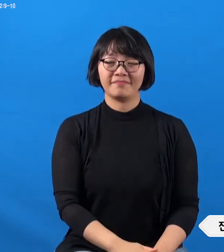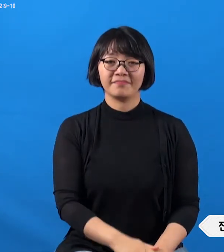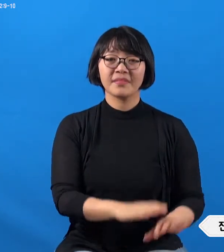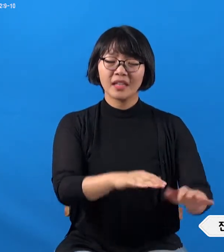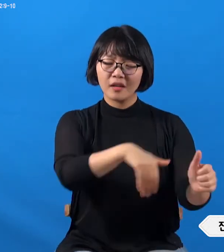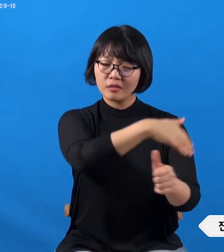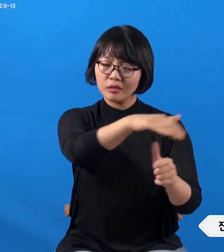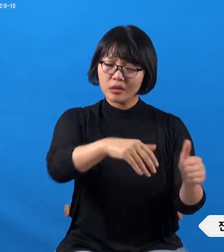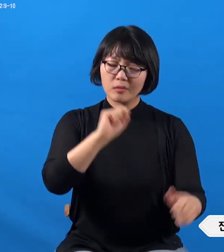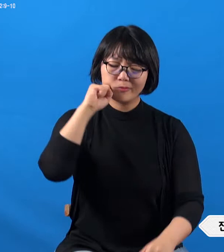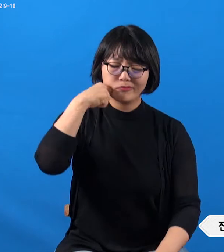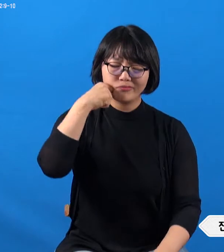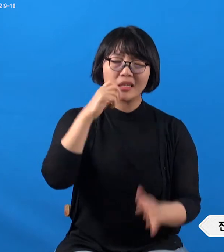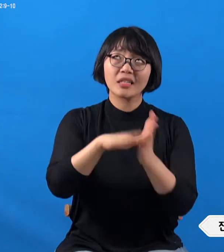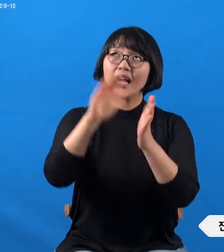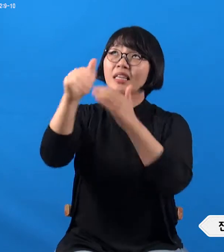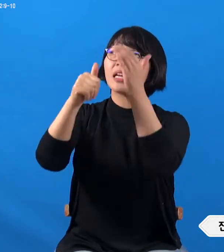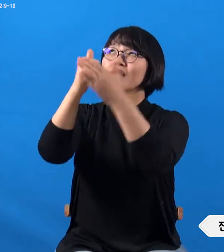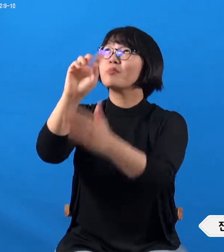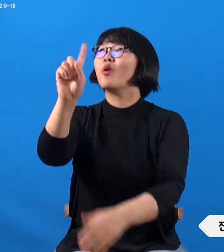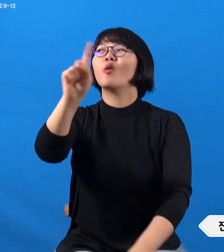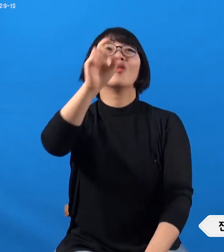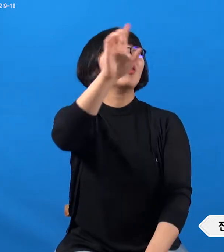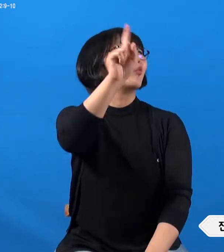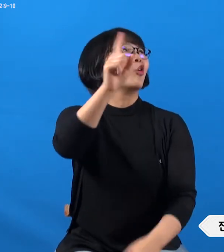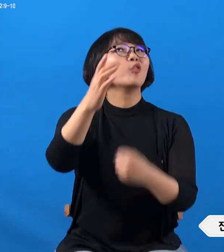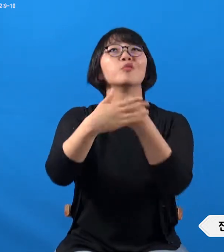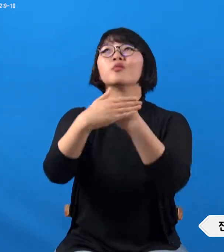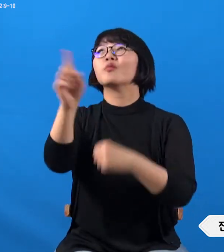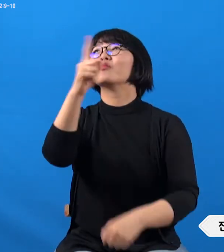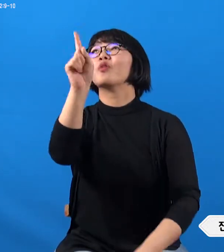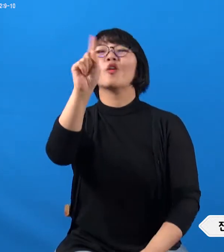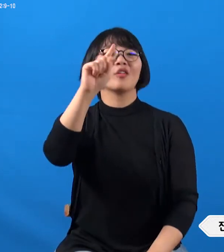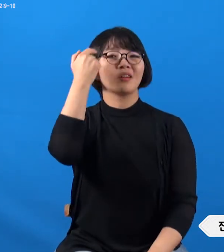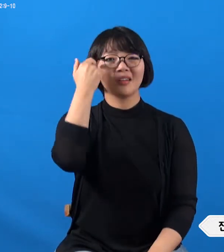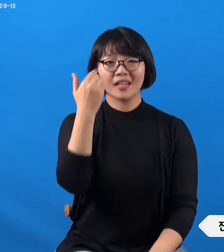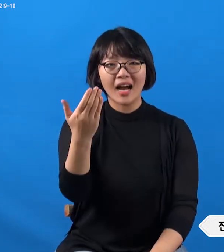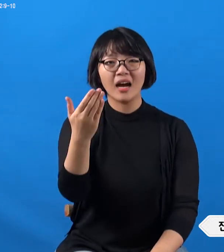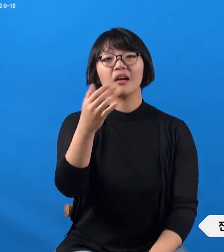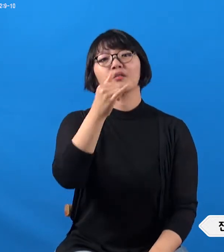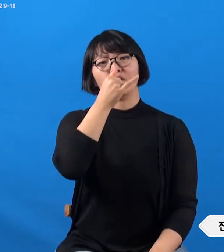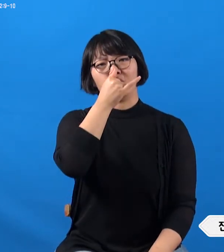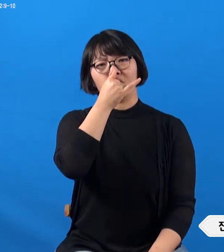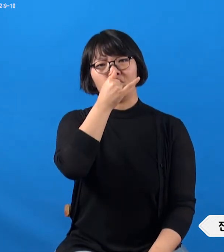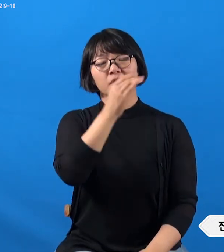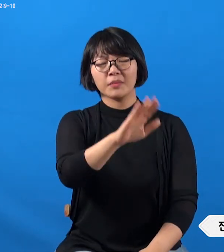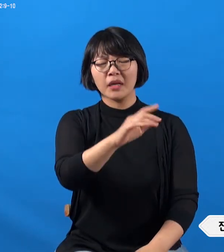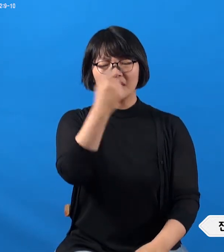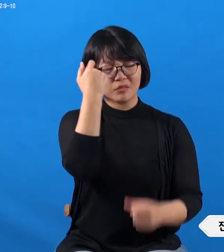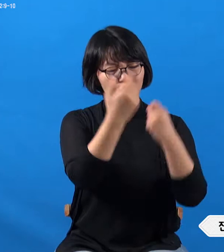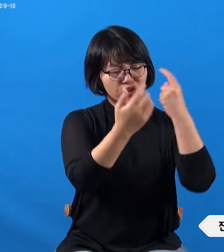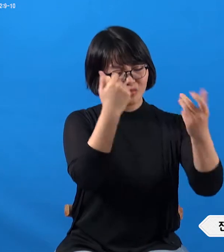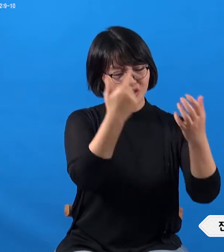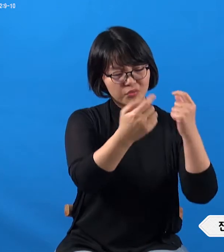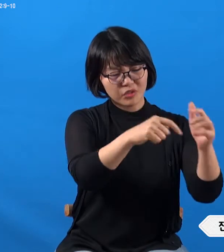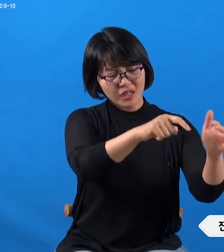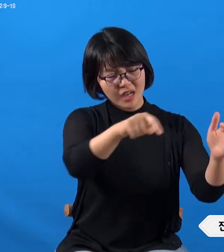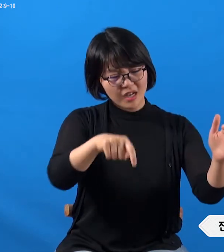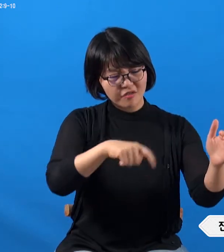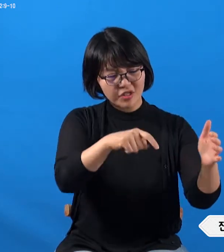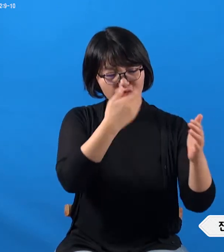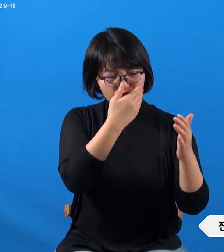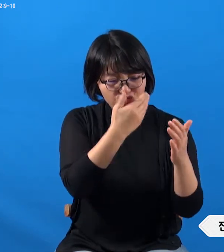가운데 하나님은 과연 어디 계시는가? 수많은 질문 가운데 더 중요한 질문은 나는